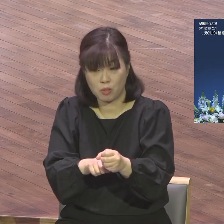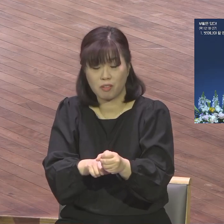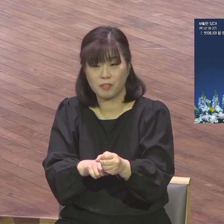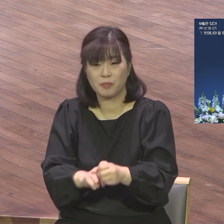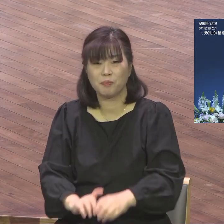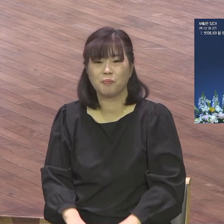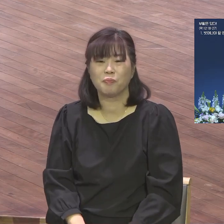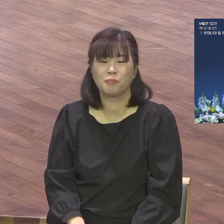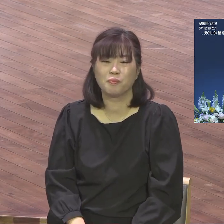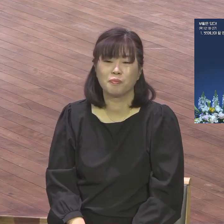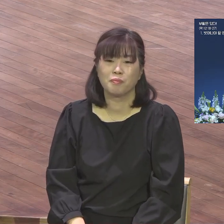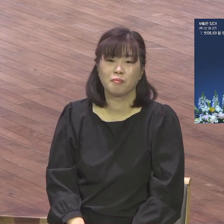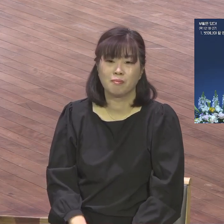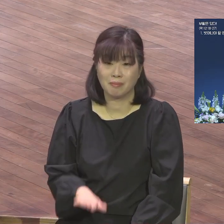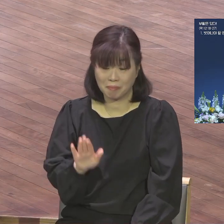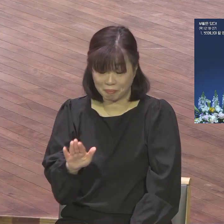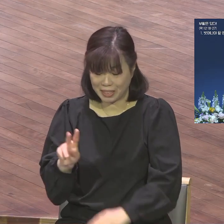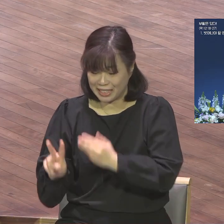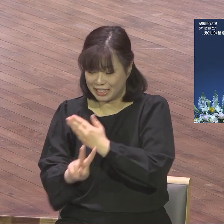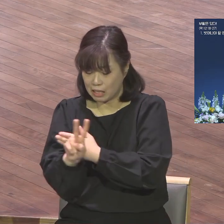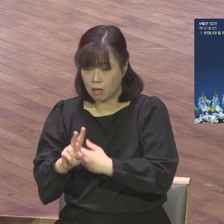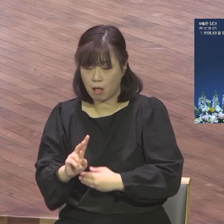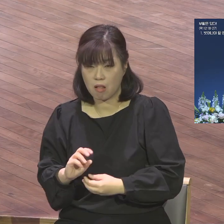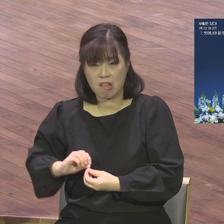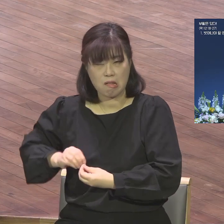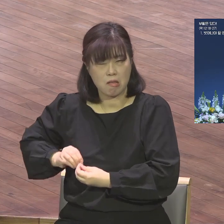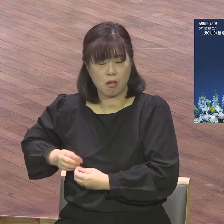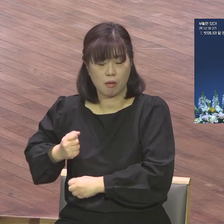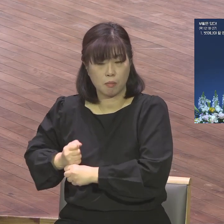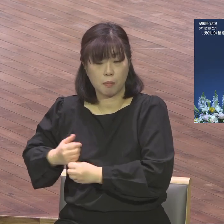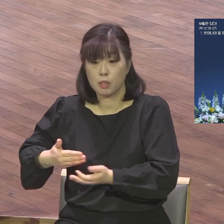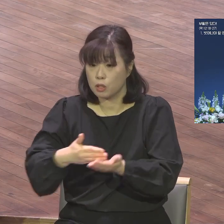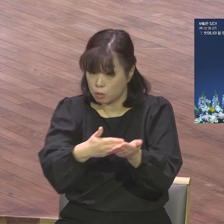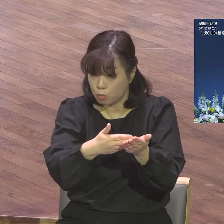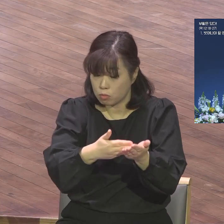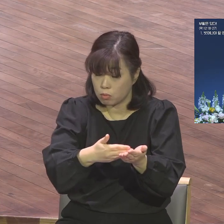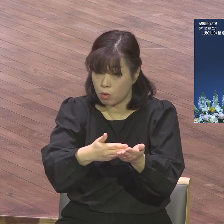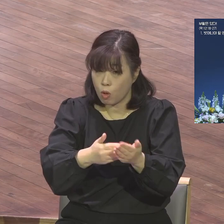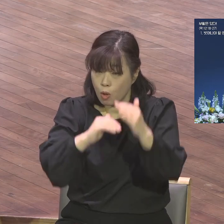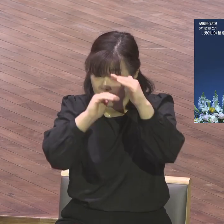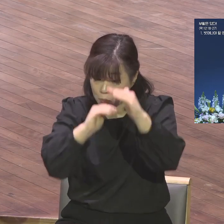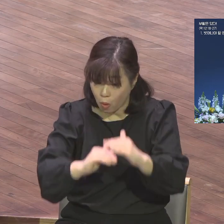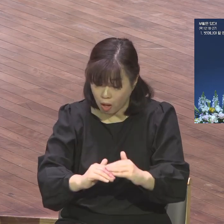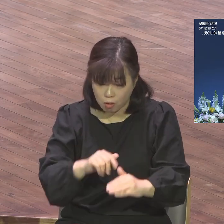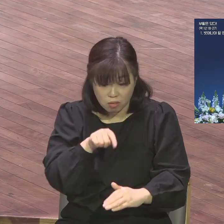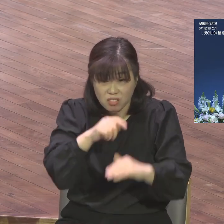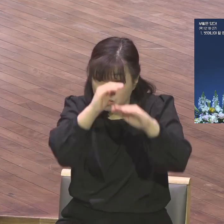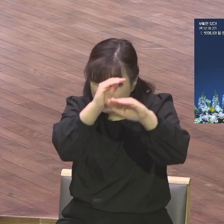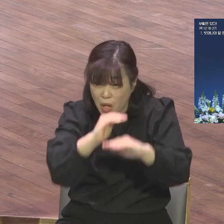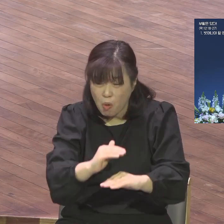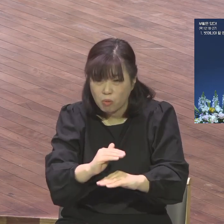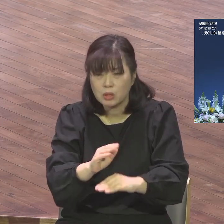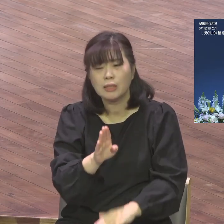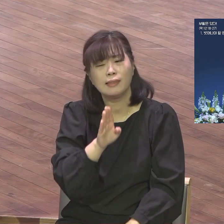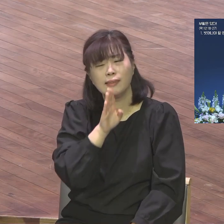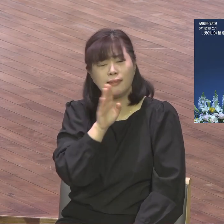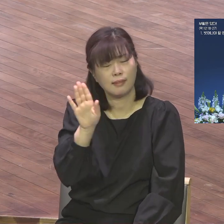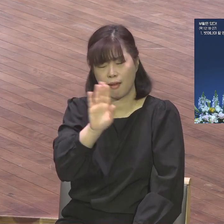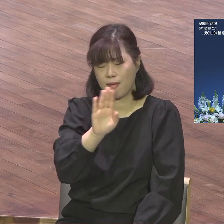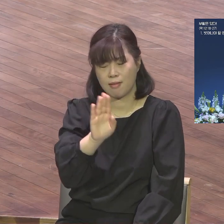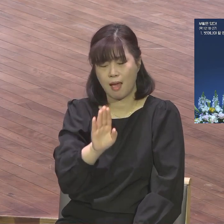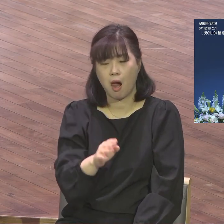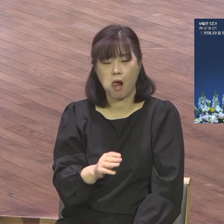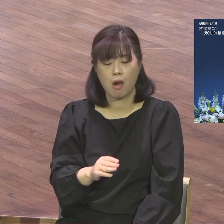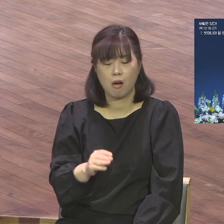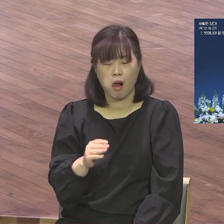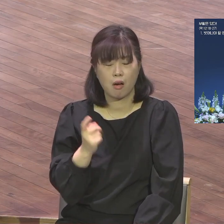그 내용이 19절로 23절에 나왔잖아요. 실제로 일어난 것이 아니고 이들이 꾸며낸 내용인데